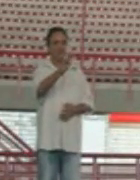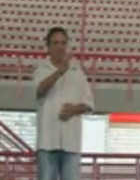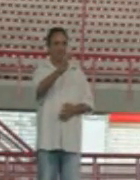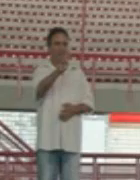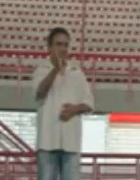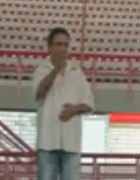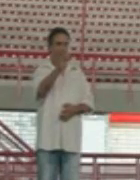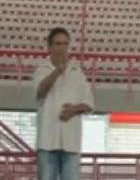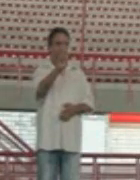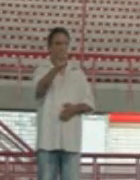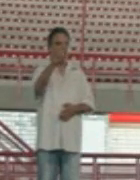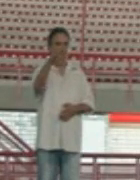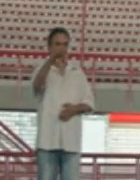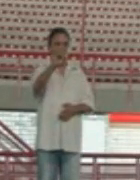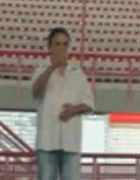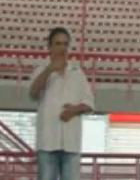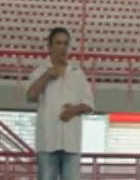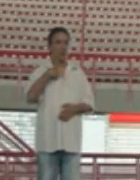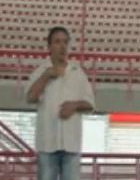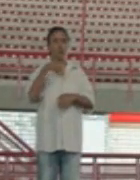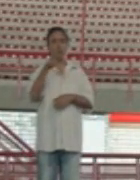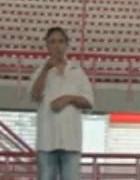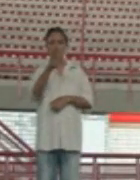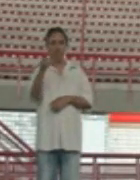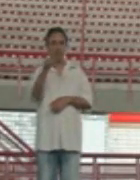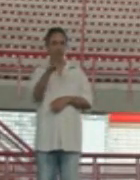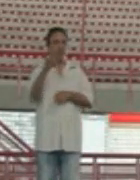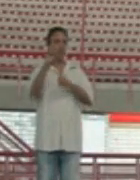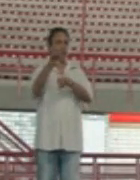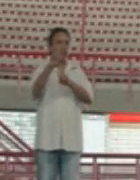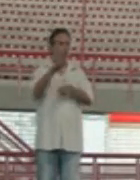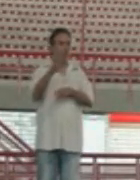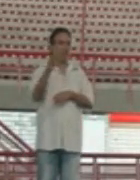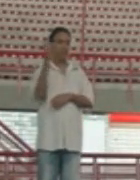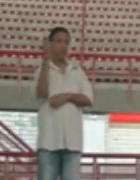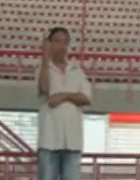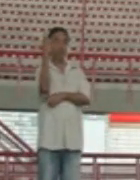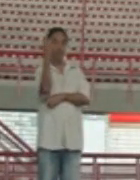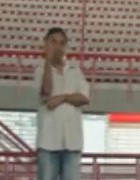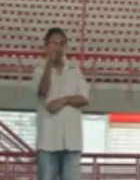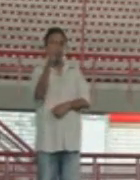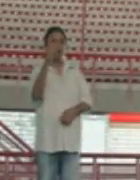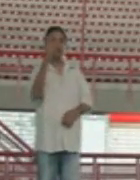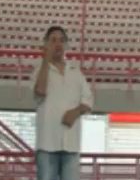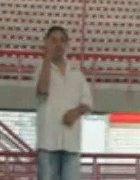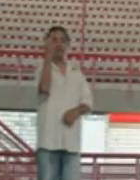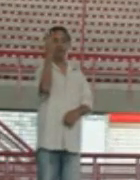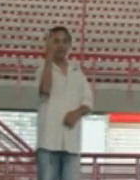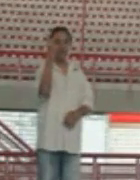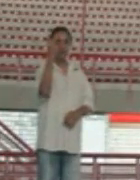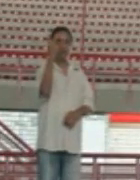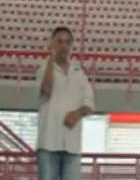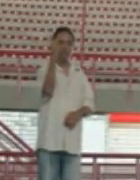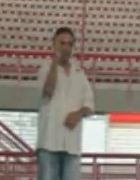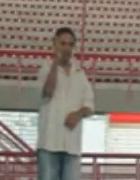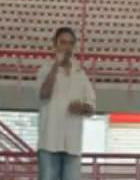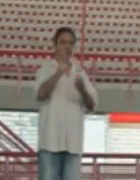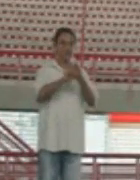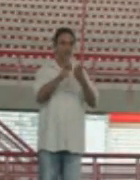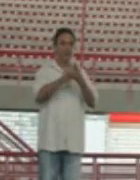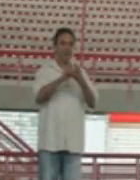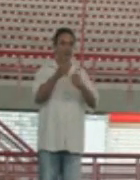sou professor de História e de Geografia. Comecei recentemente, há 35 anos